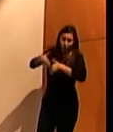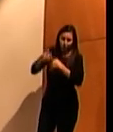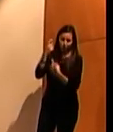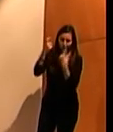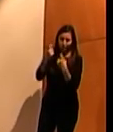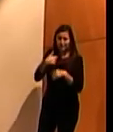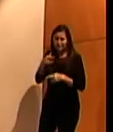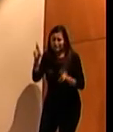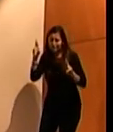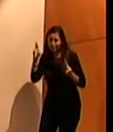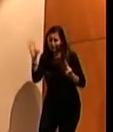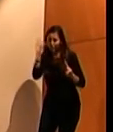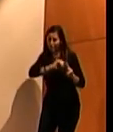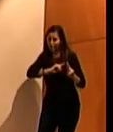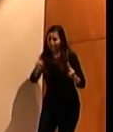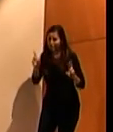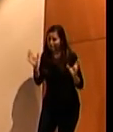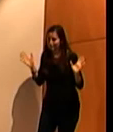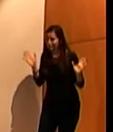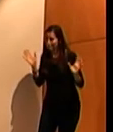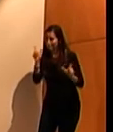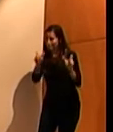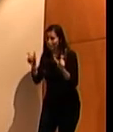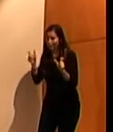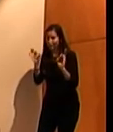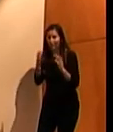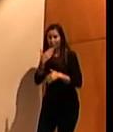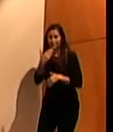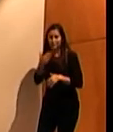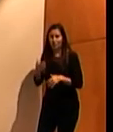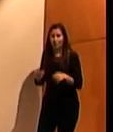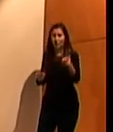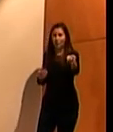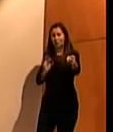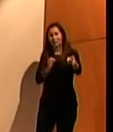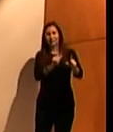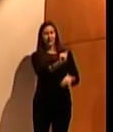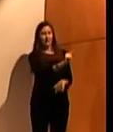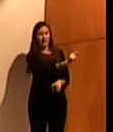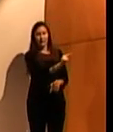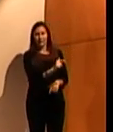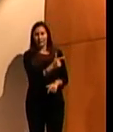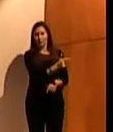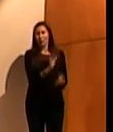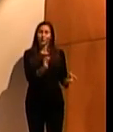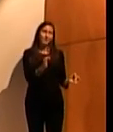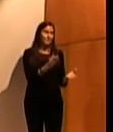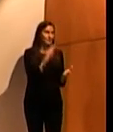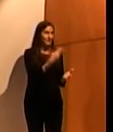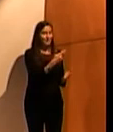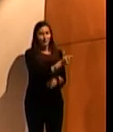J'espère qu'on n'a oublié personne dans les remerciements. Si c'est le cas, on s'en excuse. Ah oui, merci aux